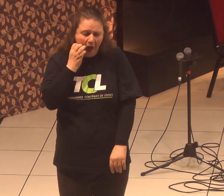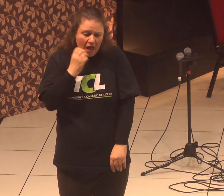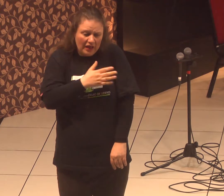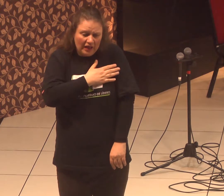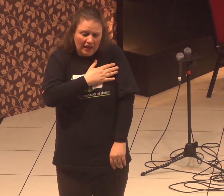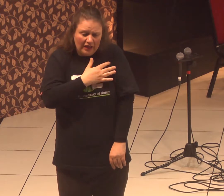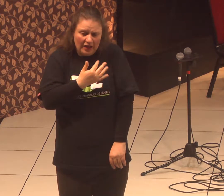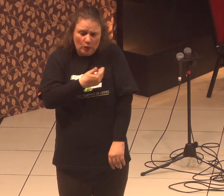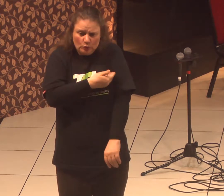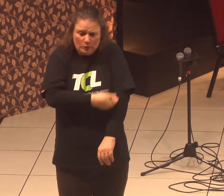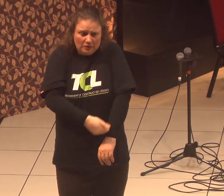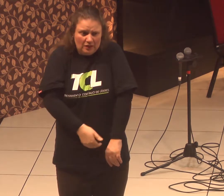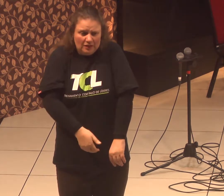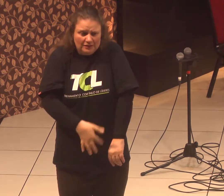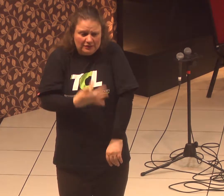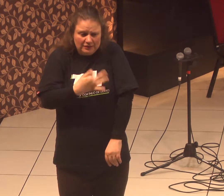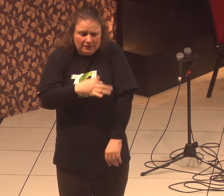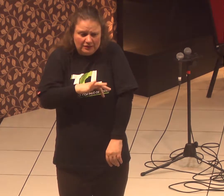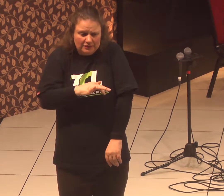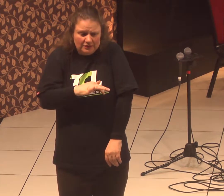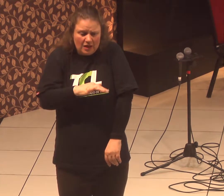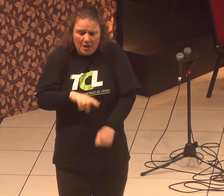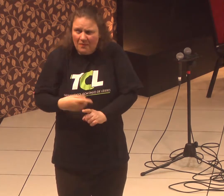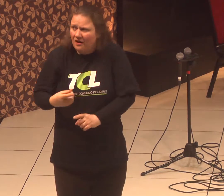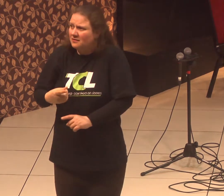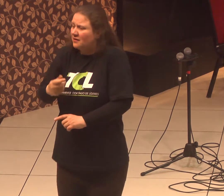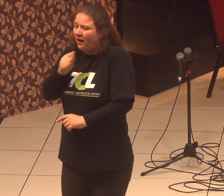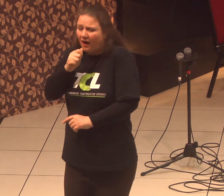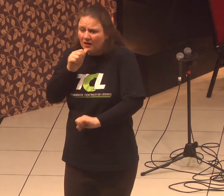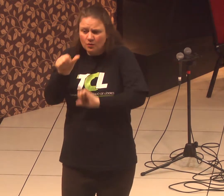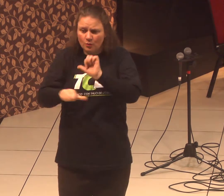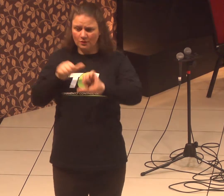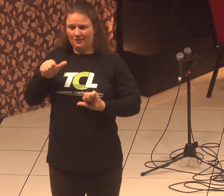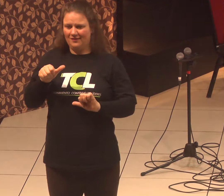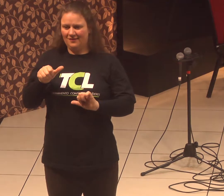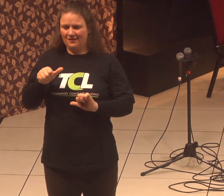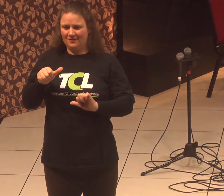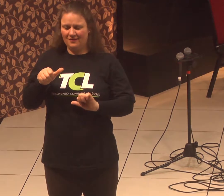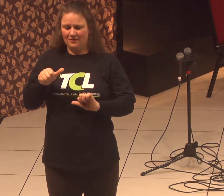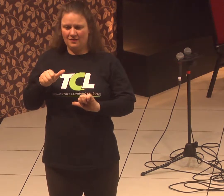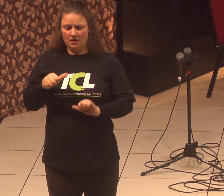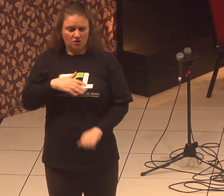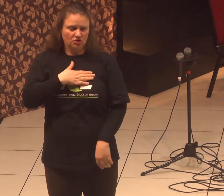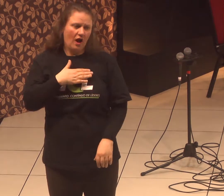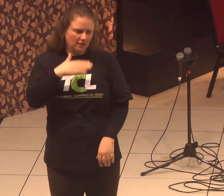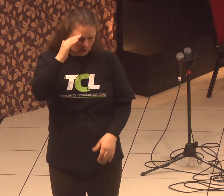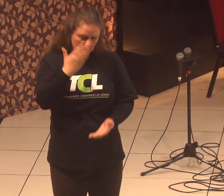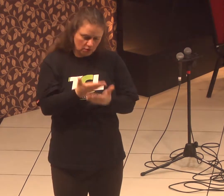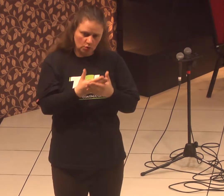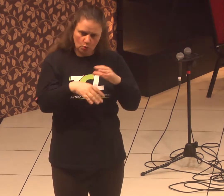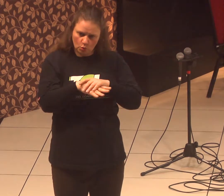E mesmo que ele recebeu uma oração, a convicção dele não mudou. Mesmo que houve cura, e